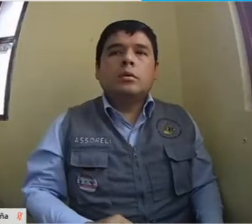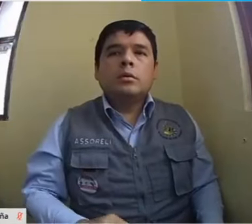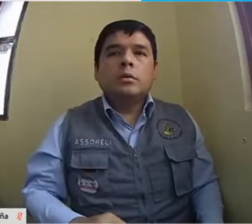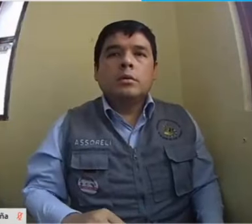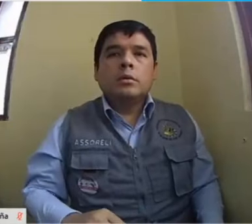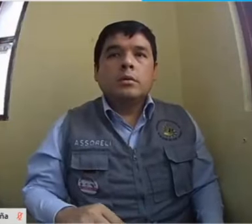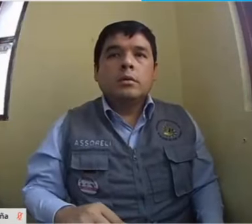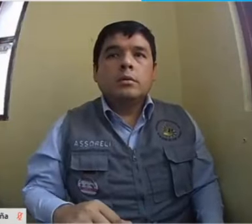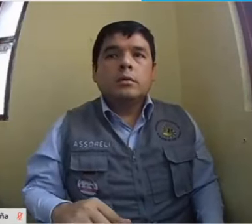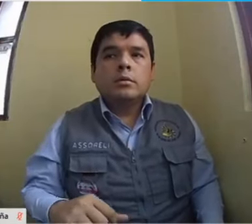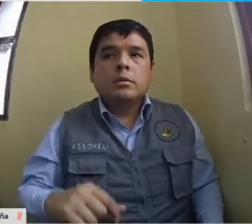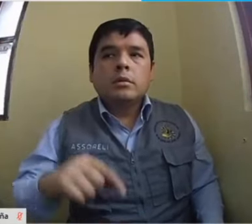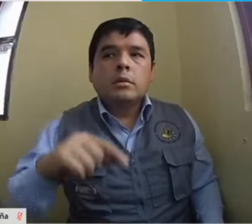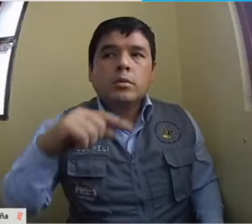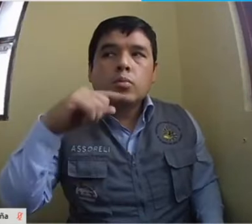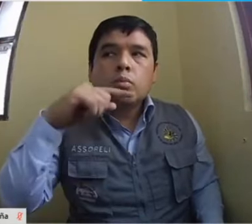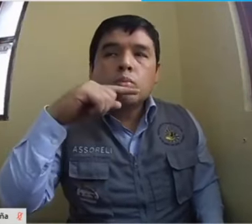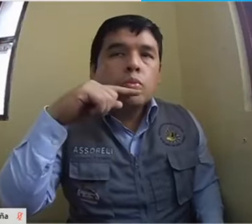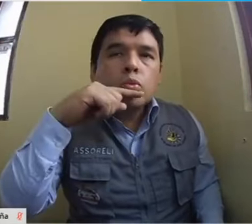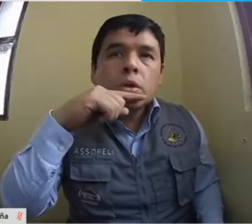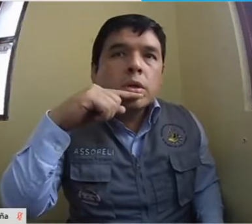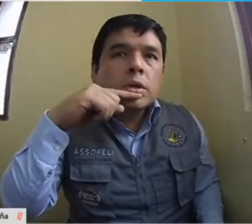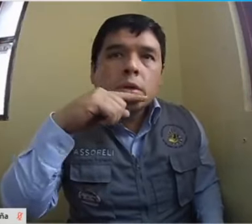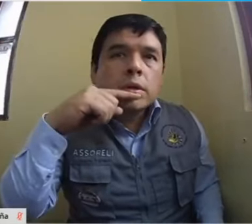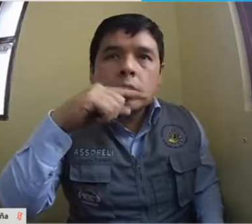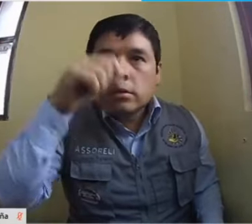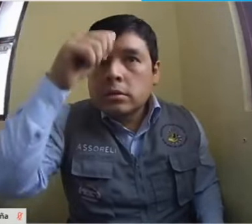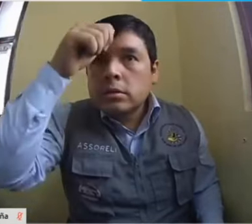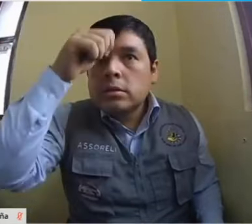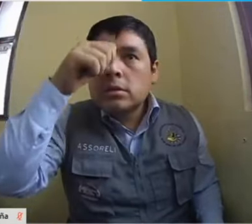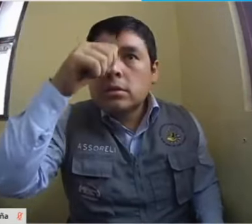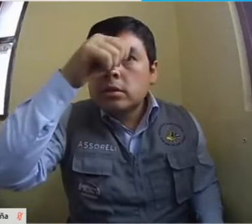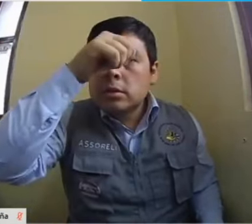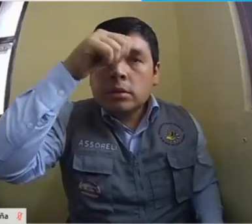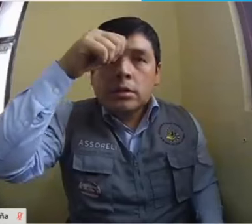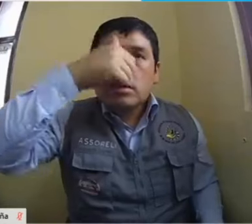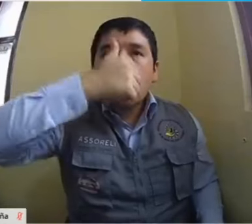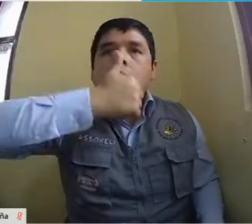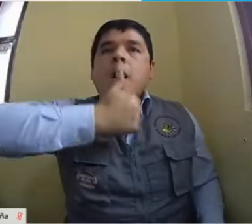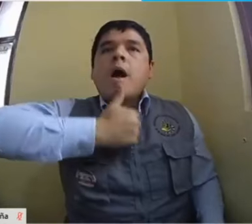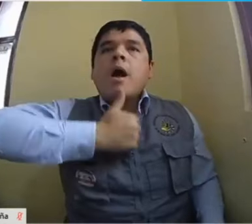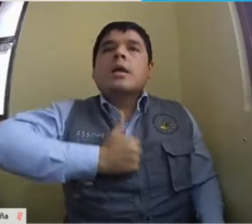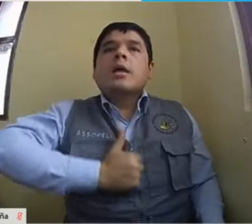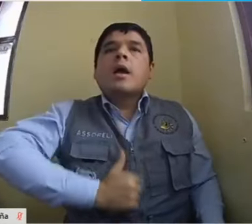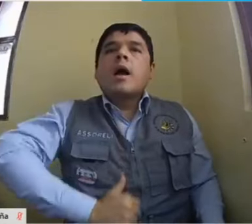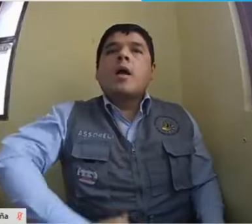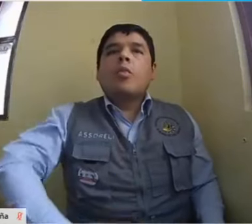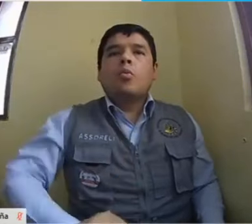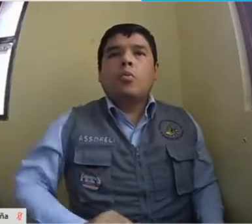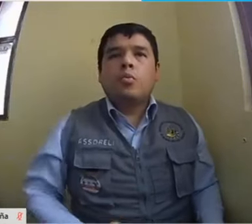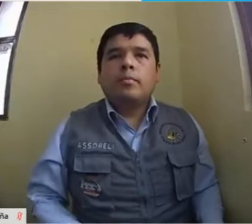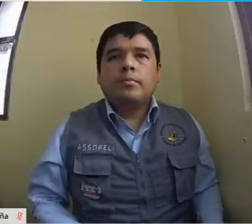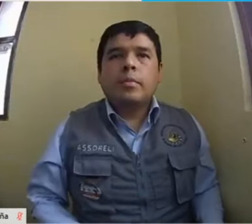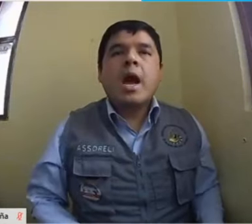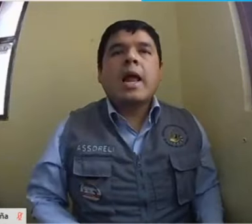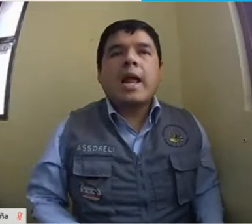¿recuerdan? Hijo, hija, el pulgar para abajo. Para hijado, solo se incrementa la cruz en la